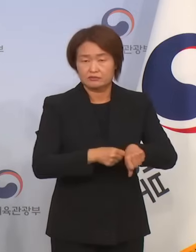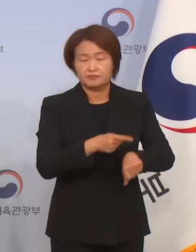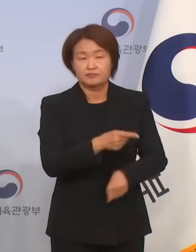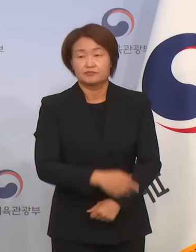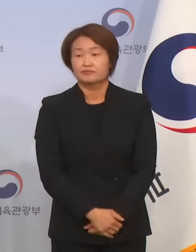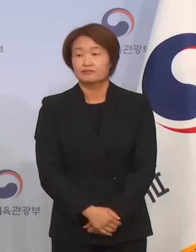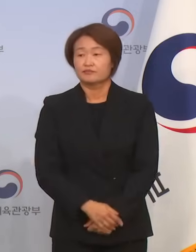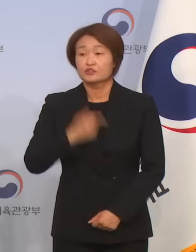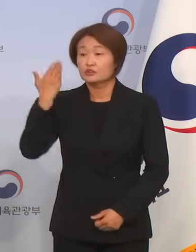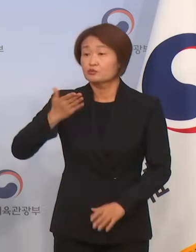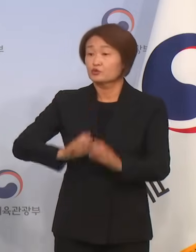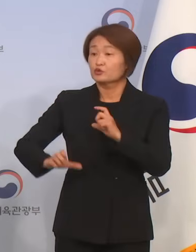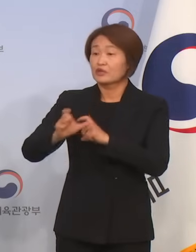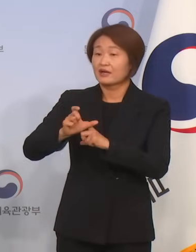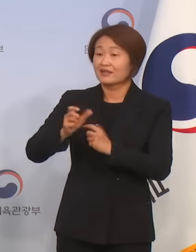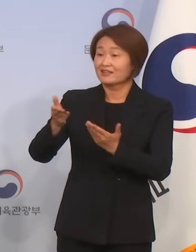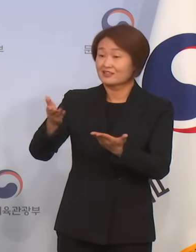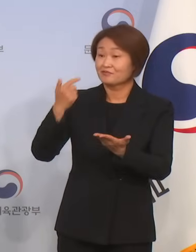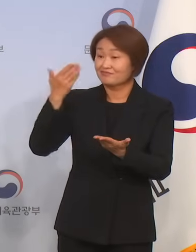네, 추가 질문 있으십니까?